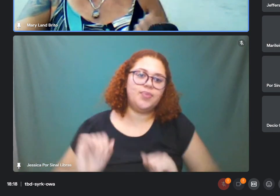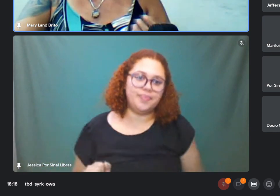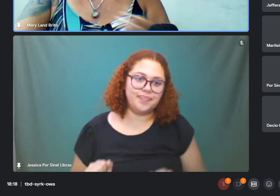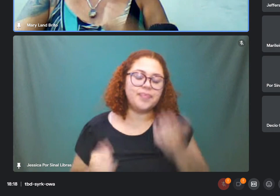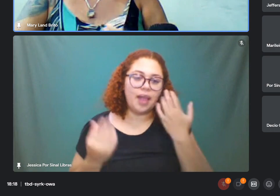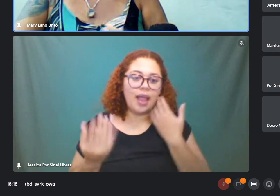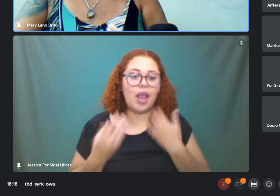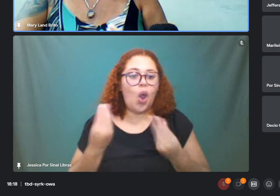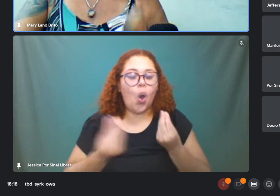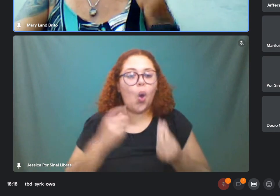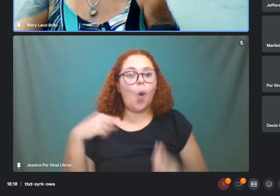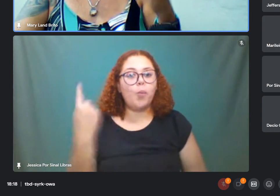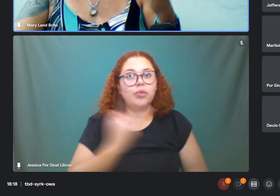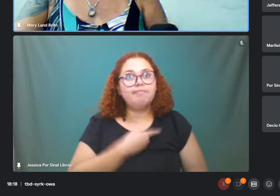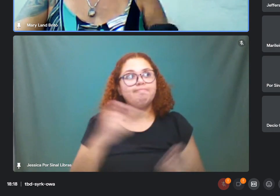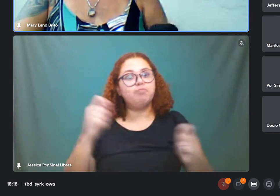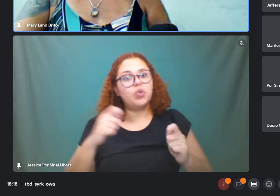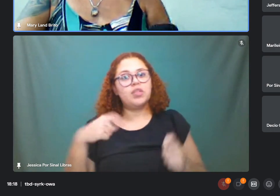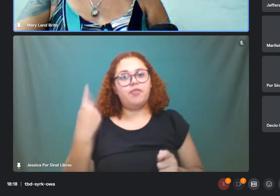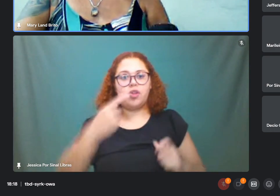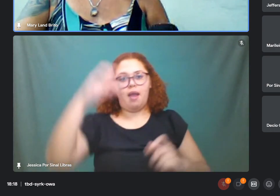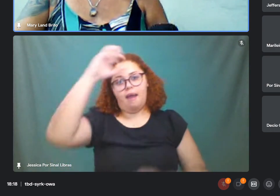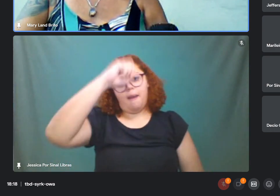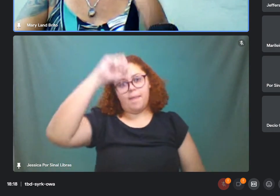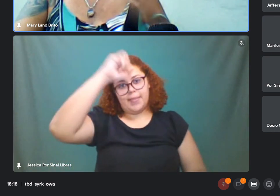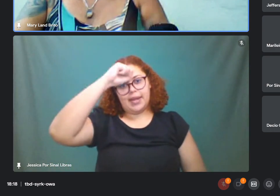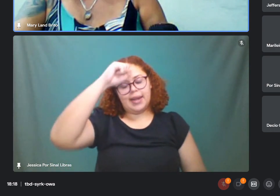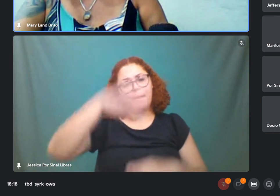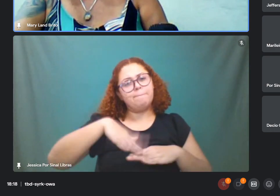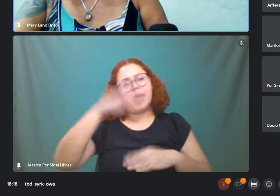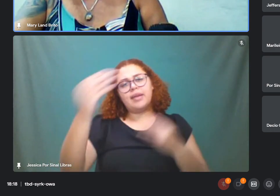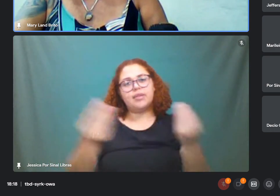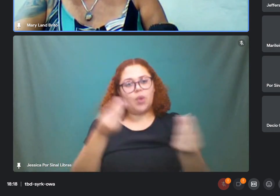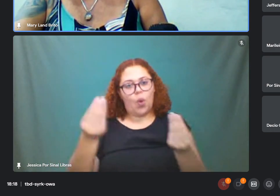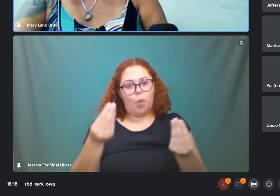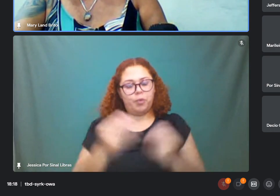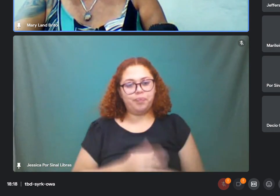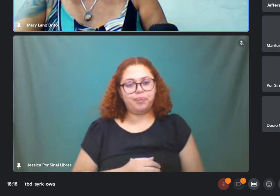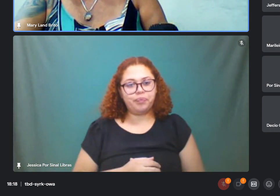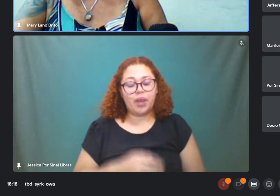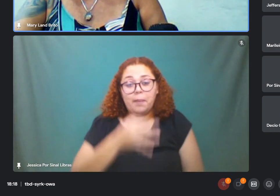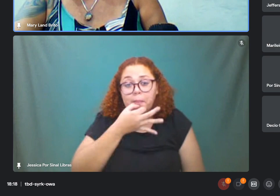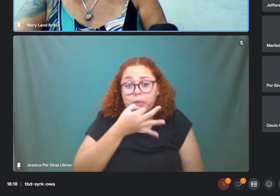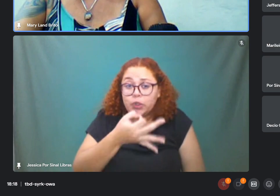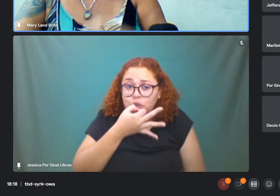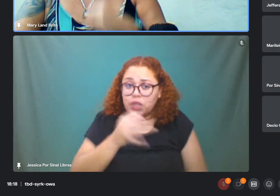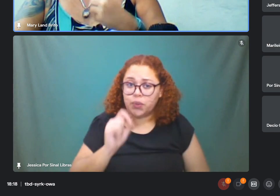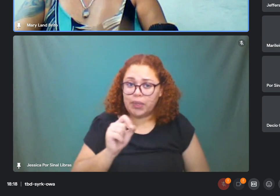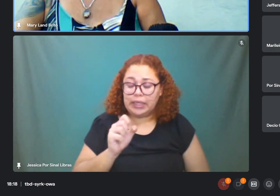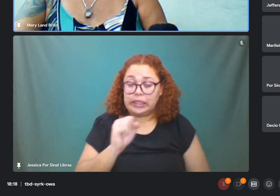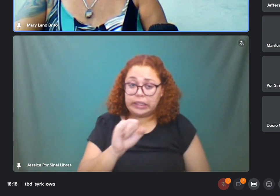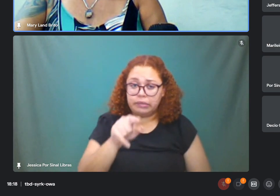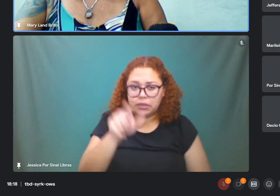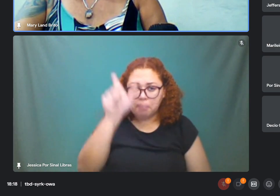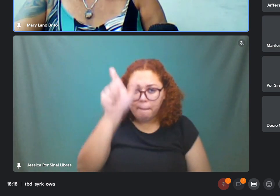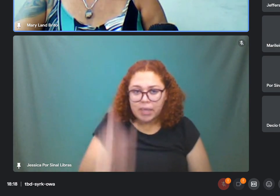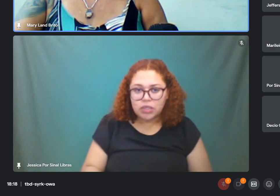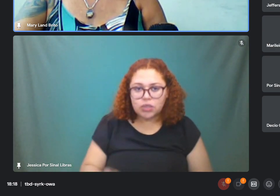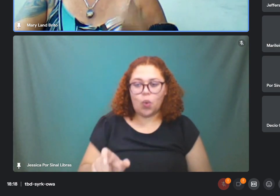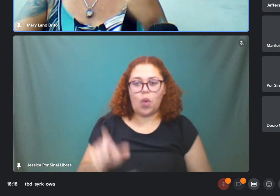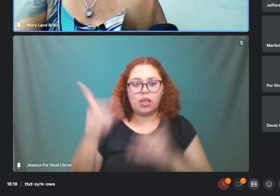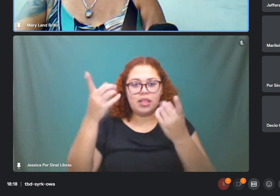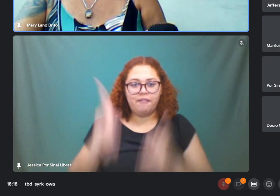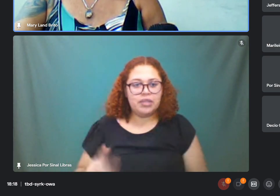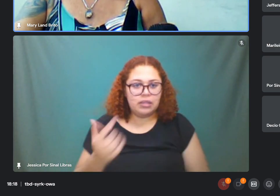mais, e aí eu sugiro, até para quem não tem deficiência, que queira incluir pessoas com deficiência nos seus projetos,